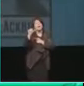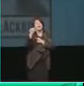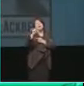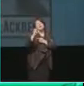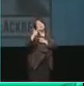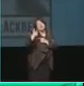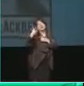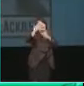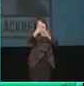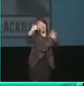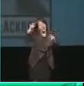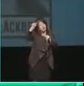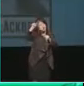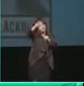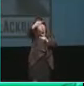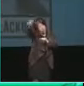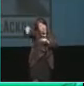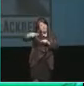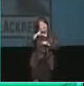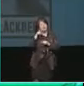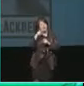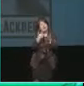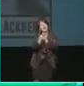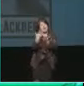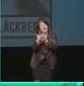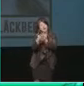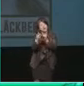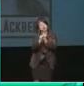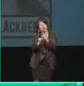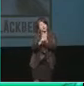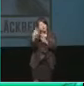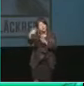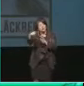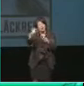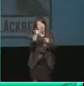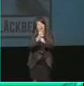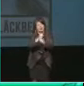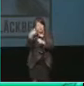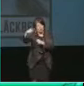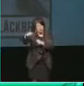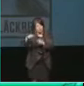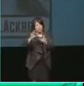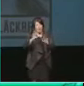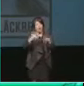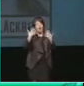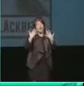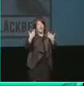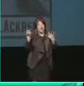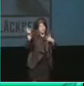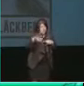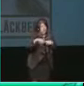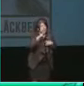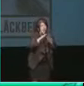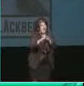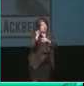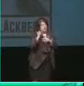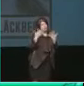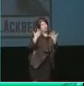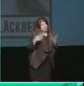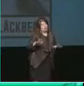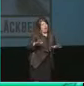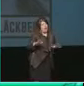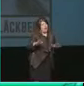dei lettori italiani verrà a raccontarci la sua vita e il suo lavoro e poi come sapete dall'anno scorso al salone si